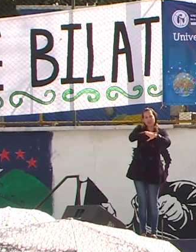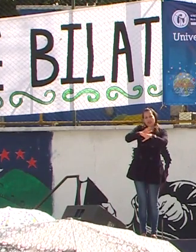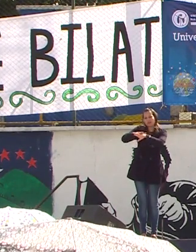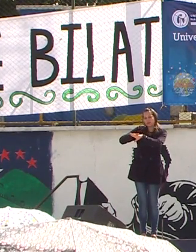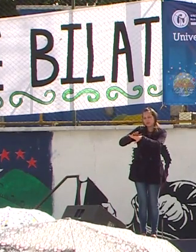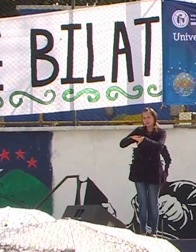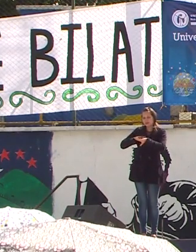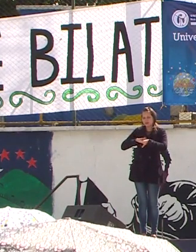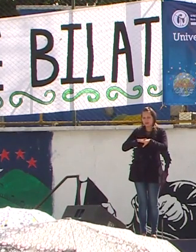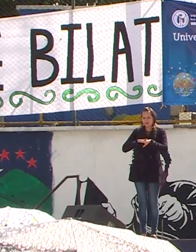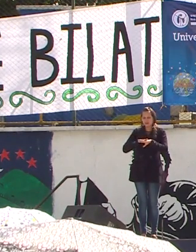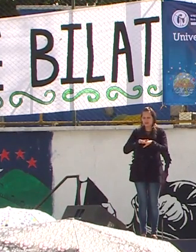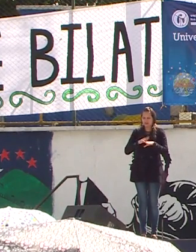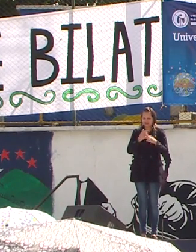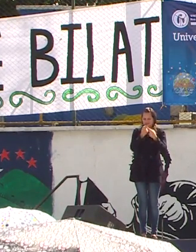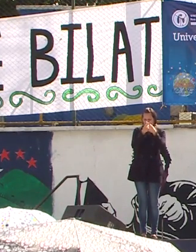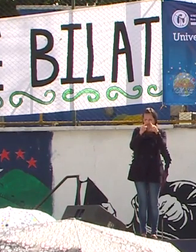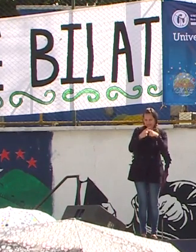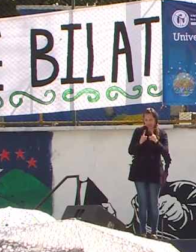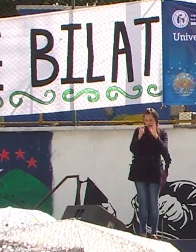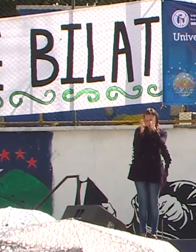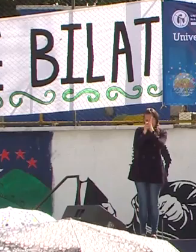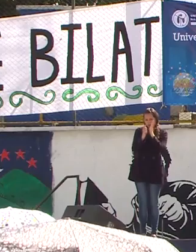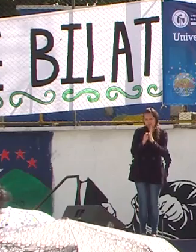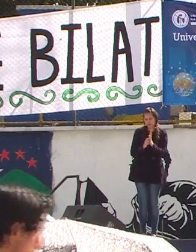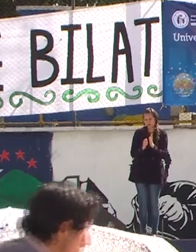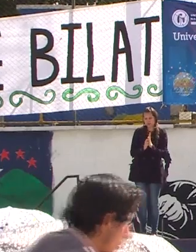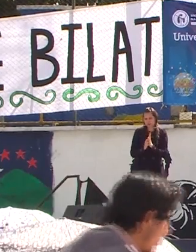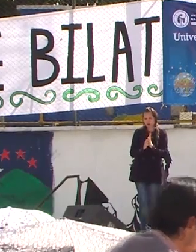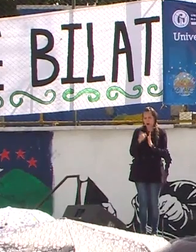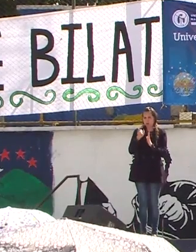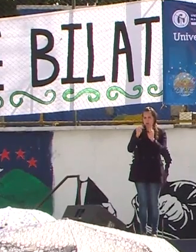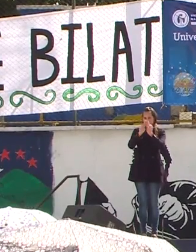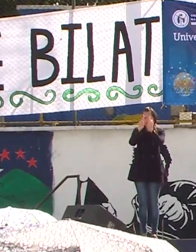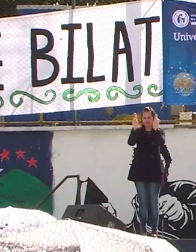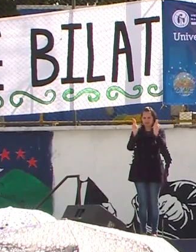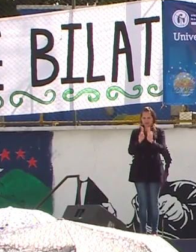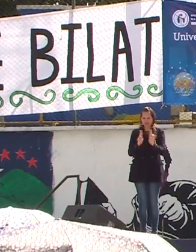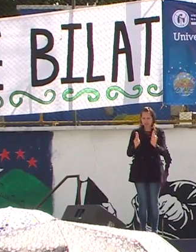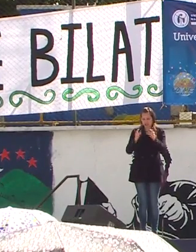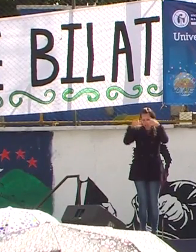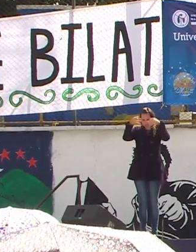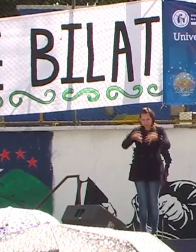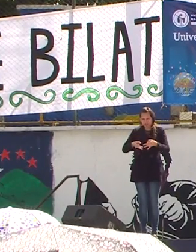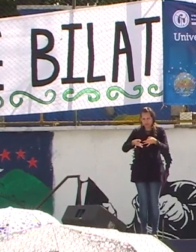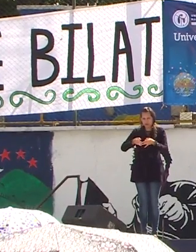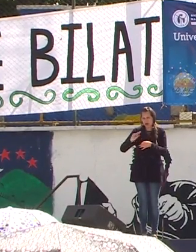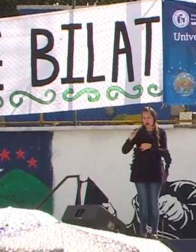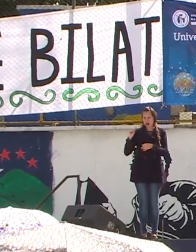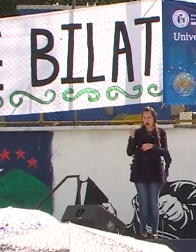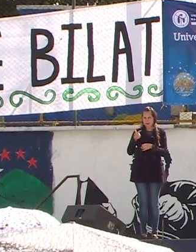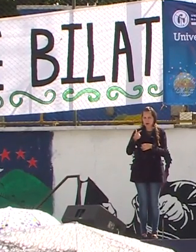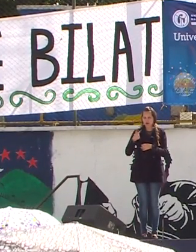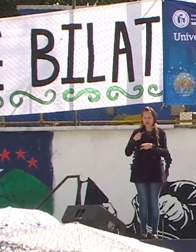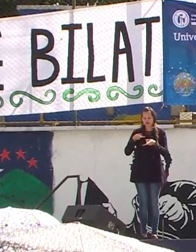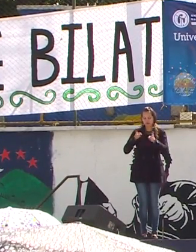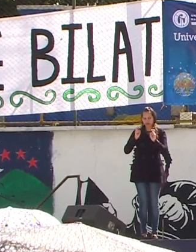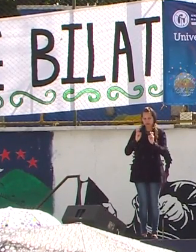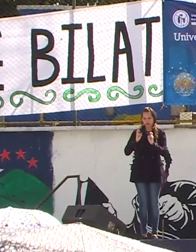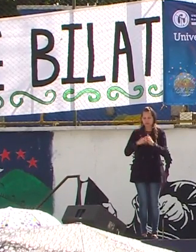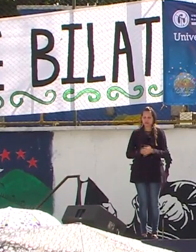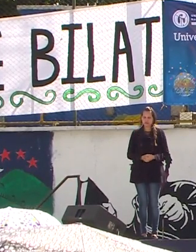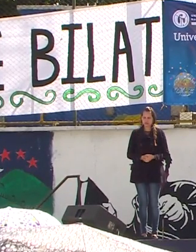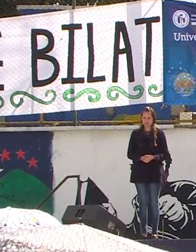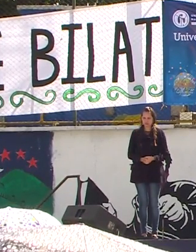de aplicativos que pongamos en la nube, seguros, rápidos, modernos.